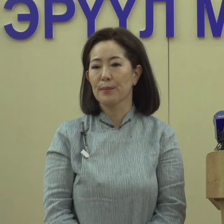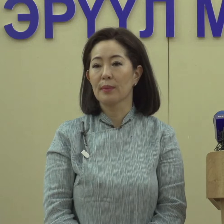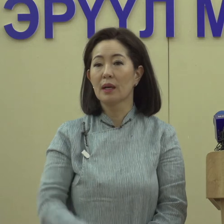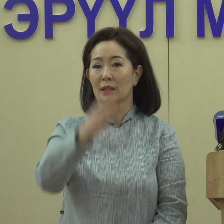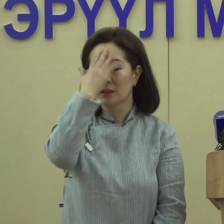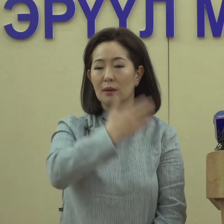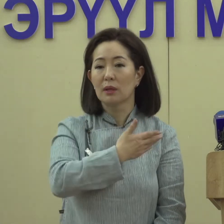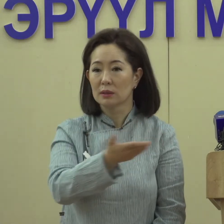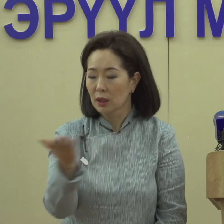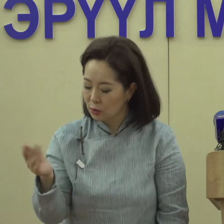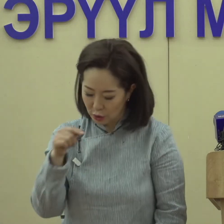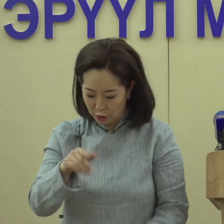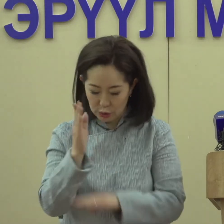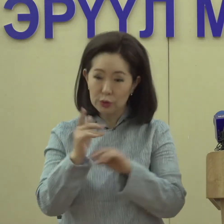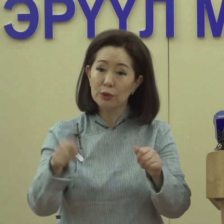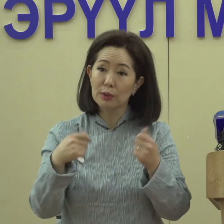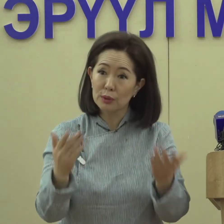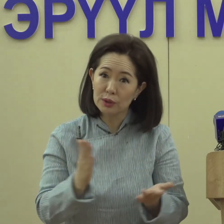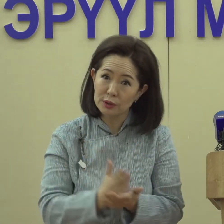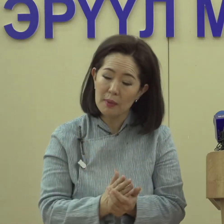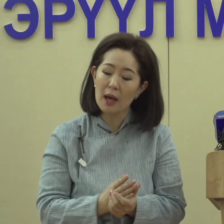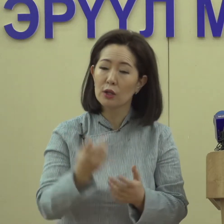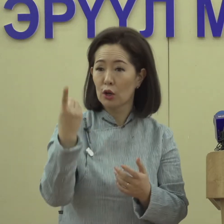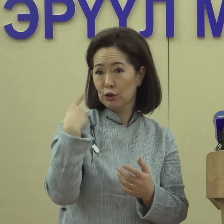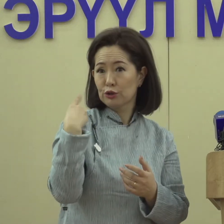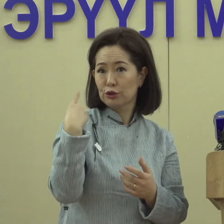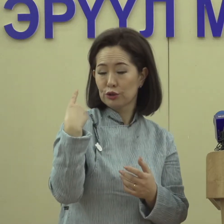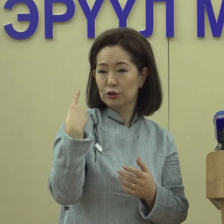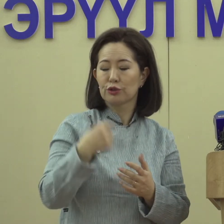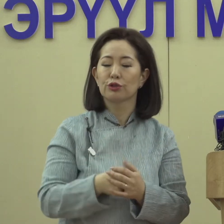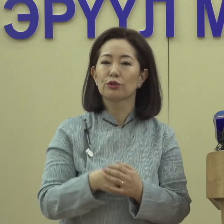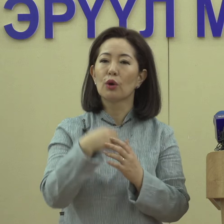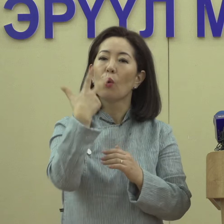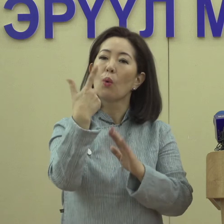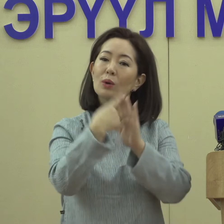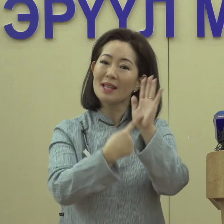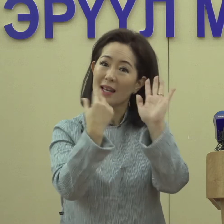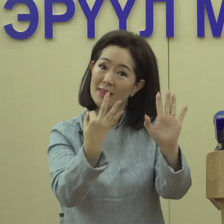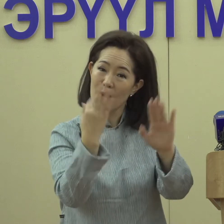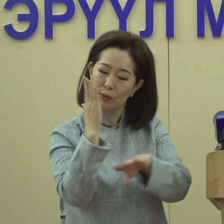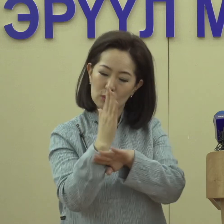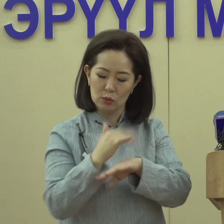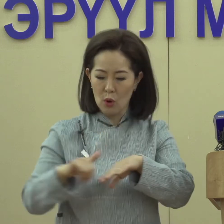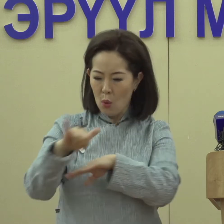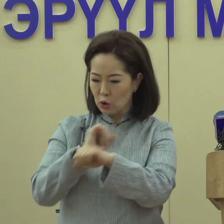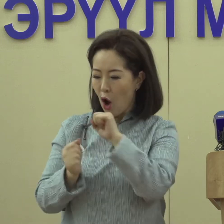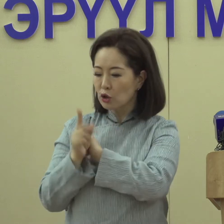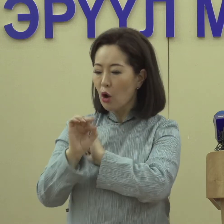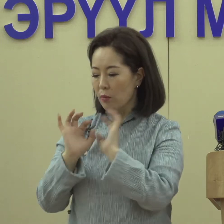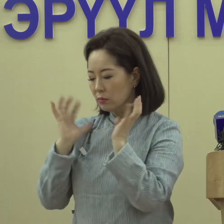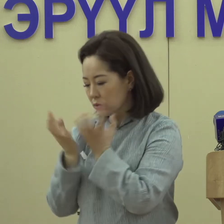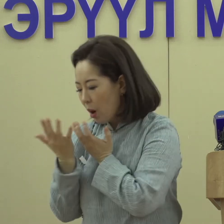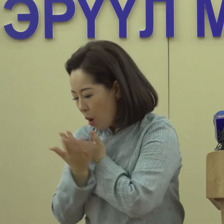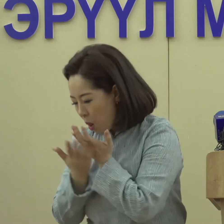Сайн байцгаана уу та бүхэнд энэ өдрийн мэнд төргий. За өчигдөр буюу 3-р сарын 8-нд Улсын онцгой комиссийн хурлдаан болсон